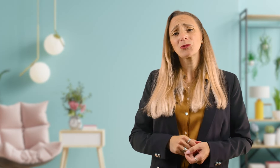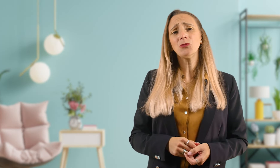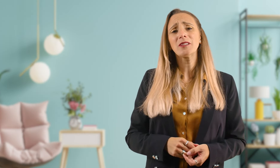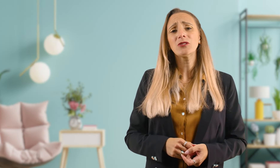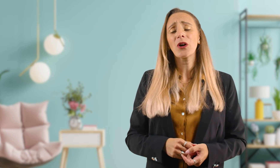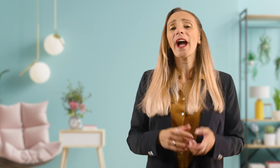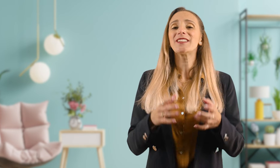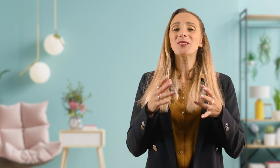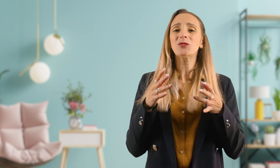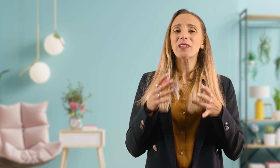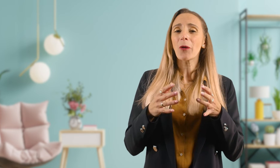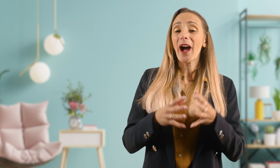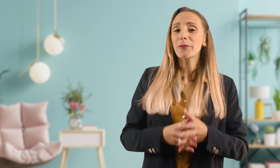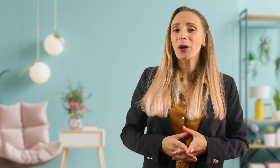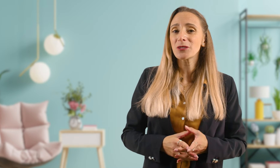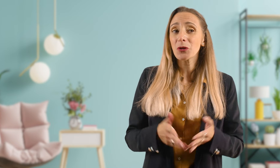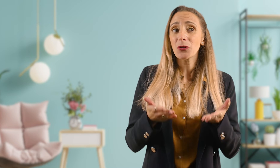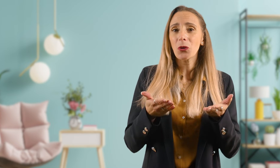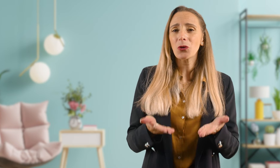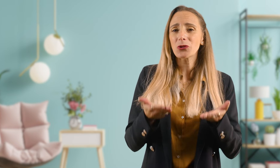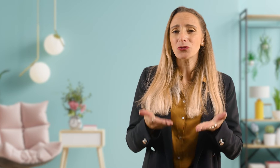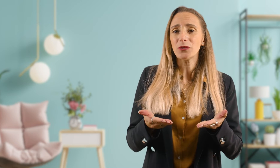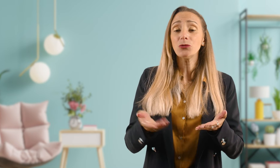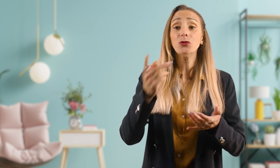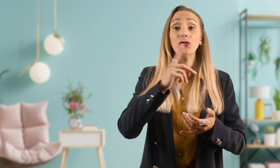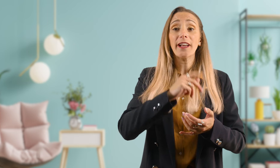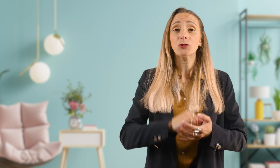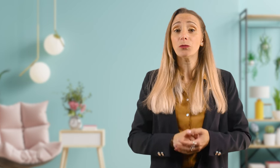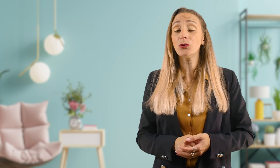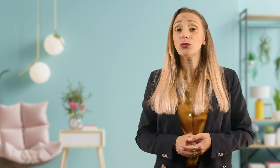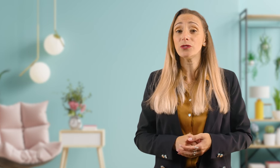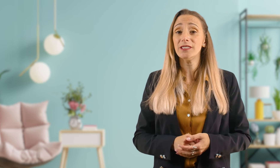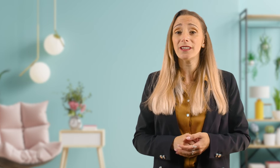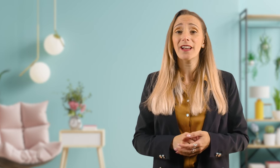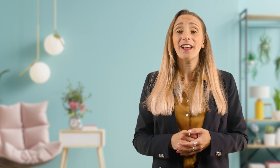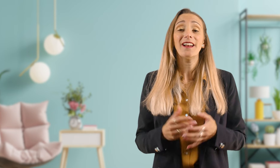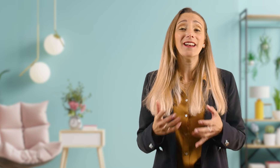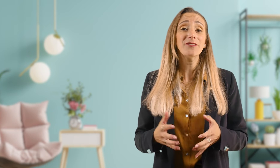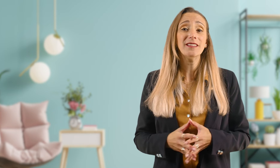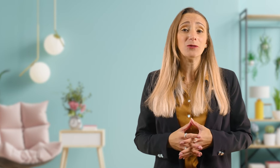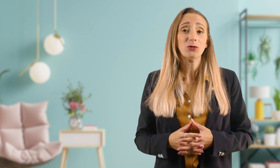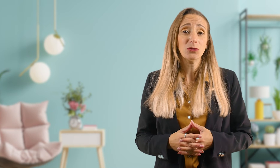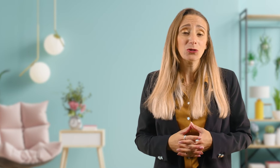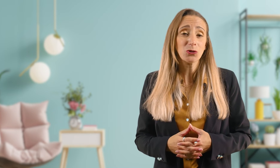Intéressons-nous maintenant à ce que nous allons apprendre aujourd'hui, ou devrais-je plutôt dire la vidéo